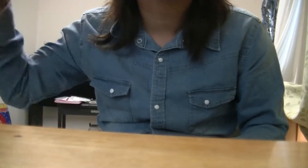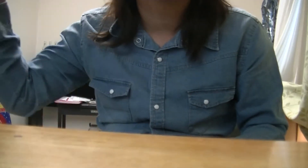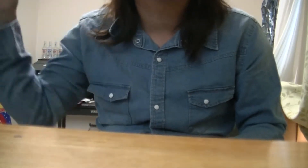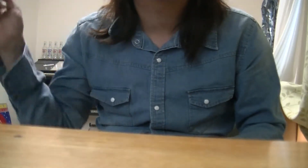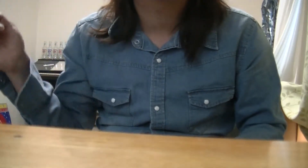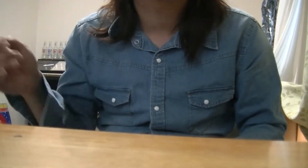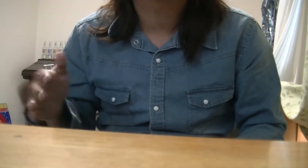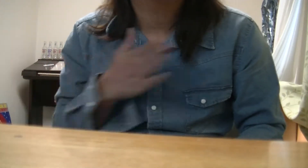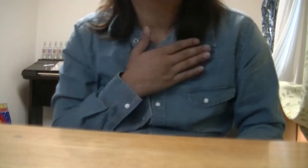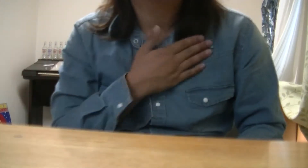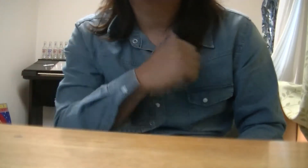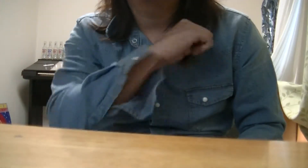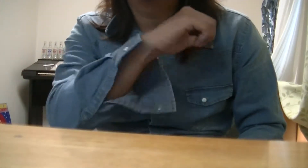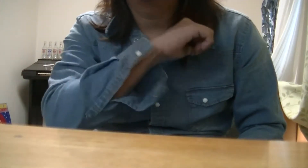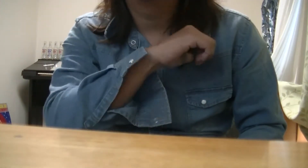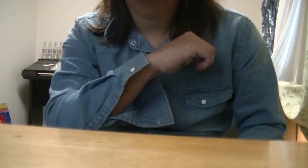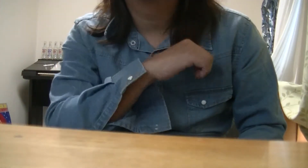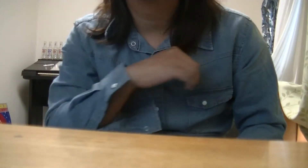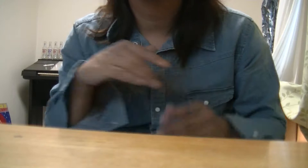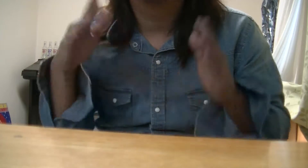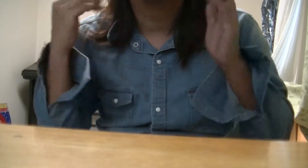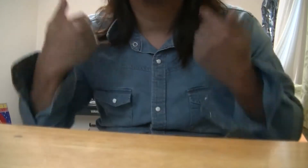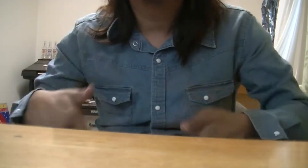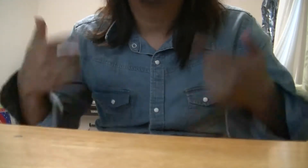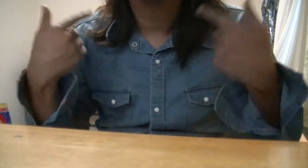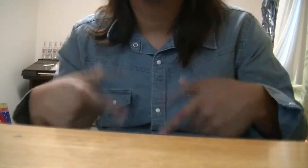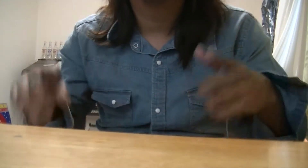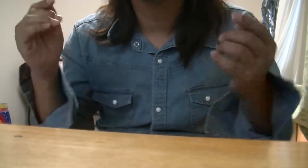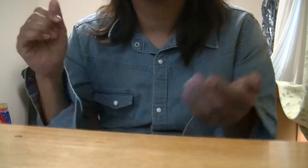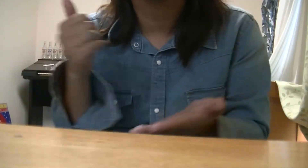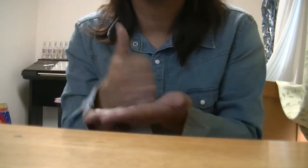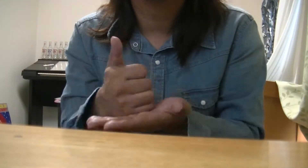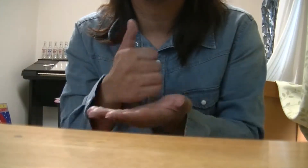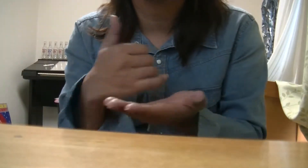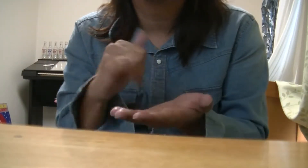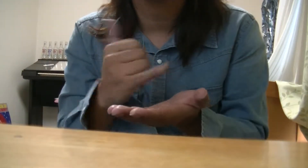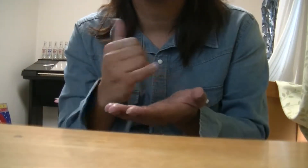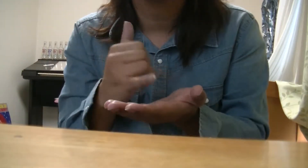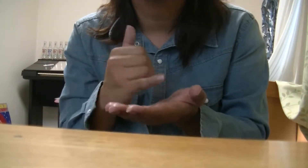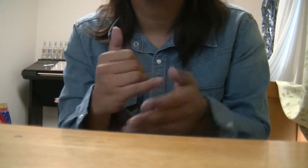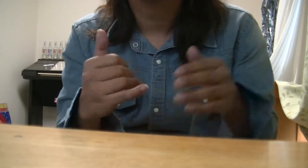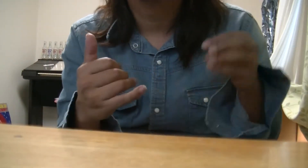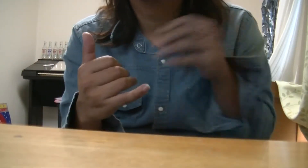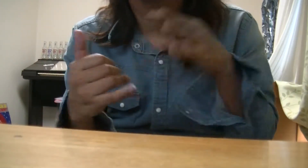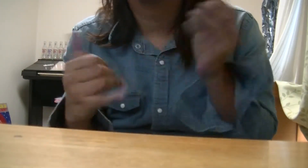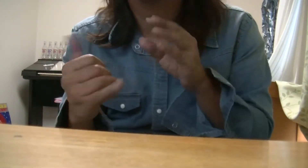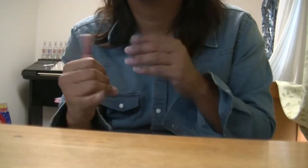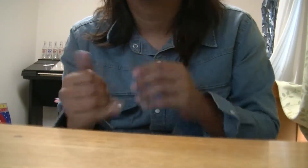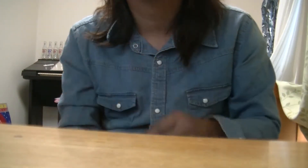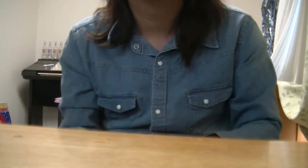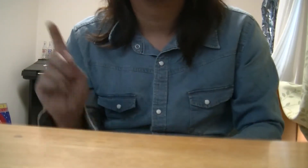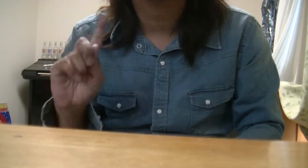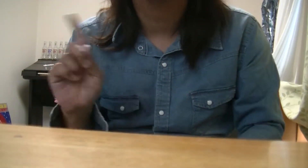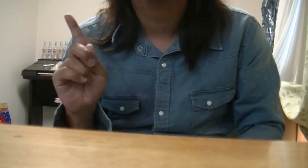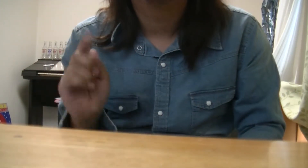ライドを持ち、毎日お客様に伝えようとしてしまうんです。どうでしょうか。単